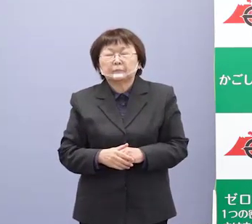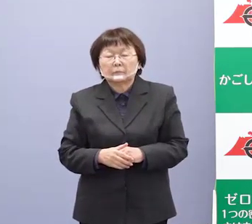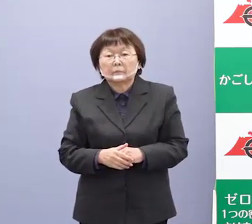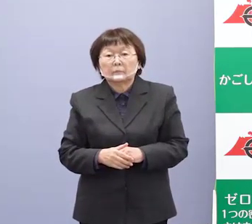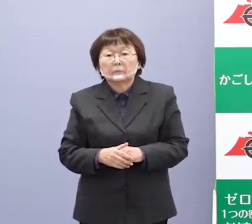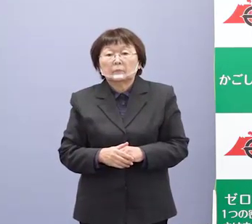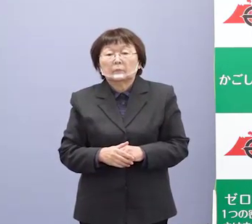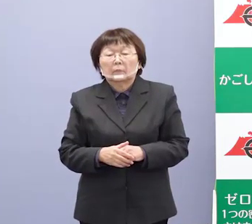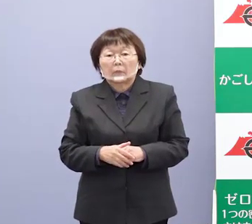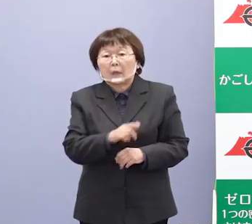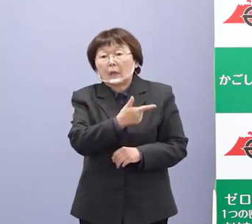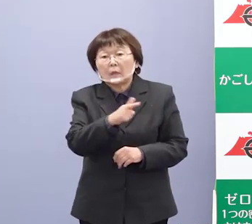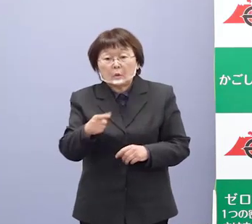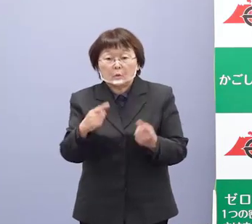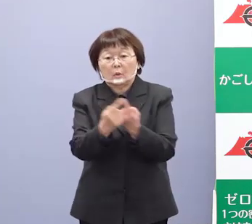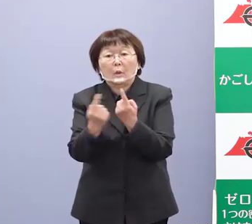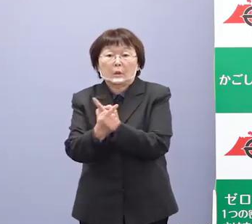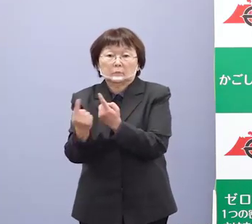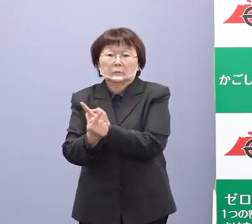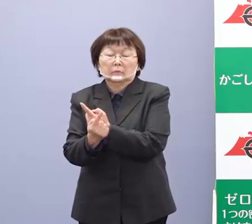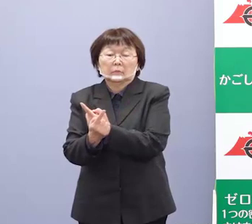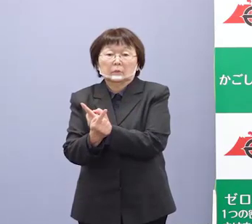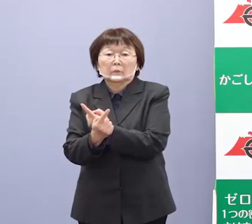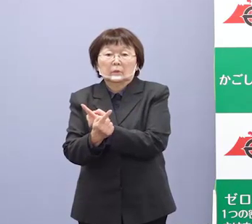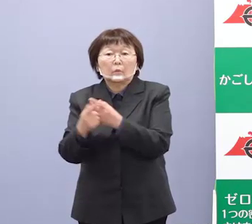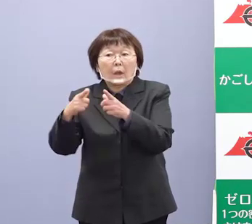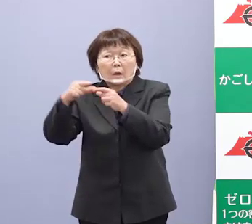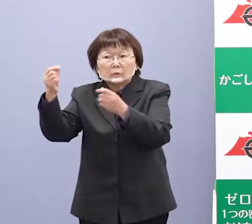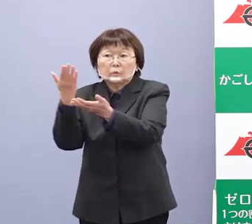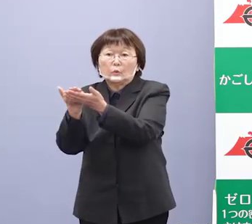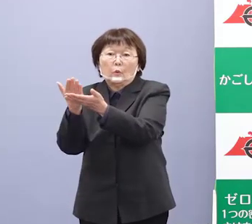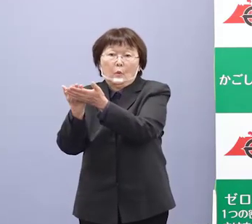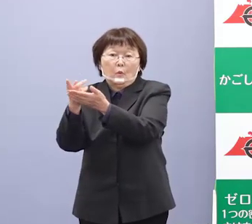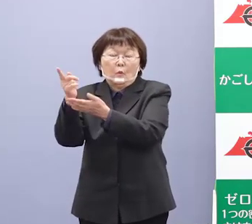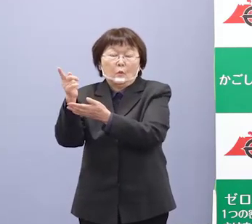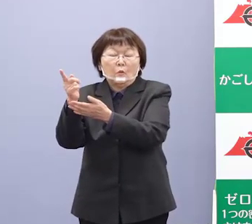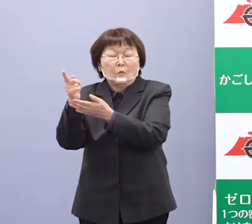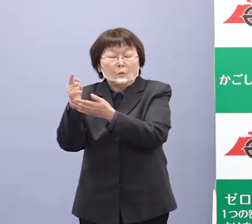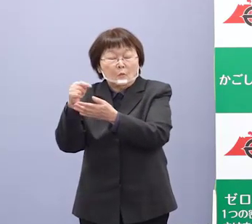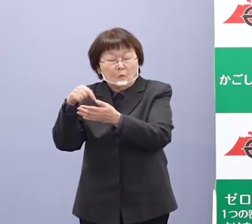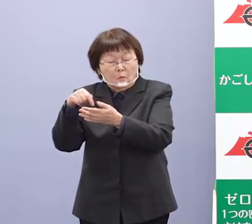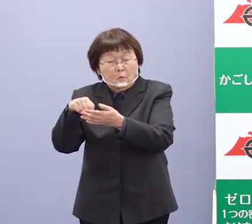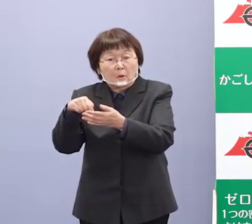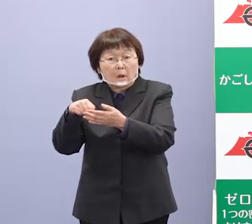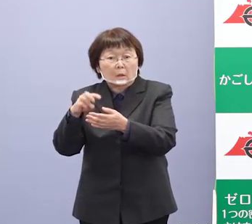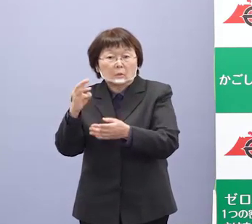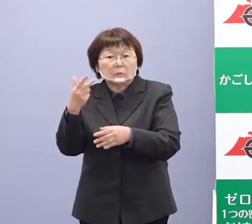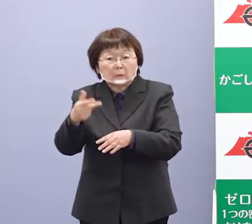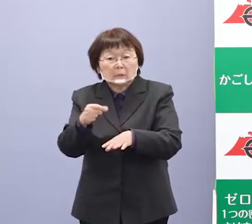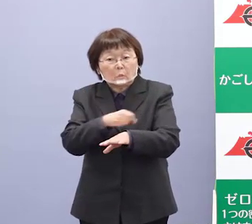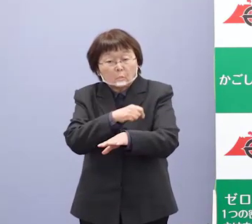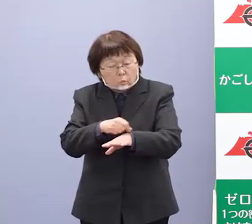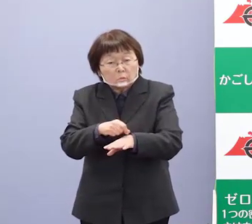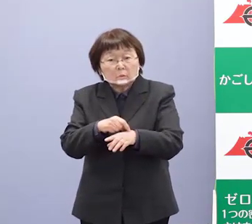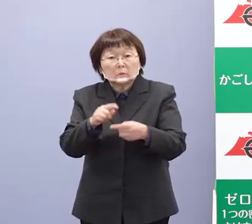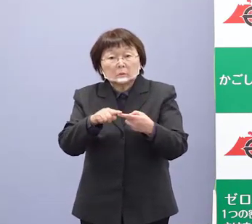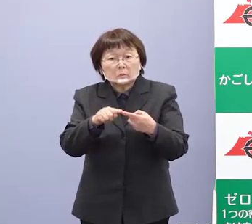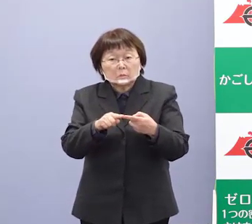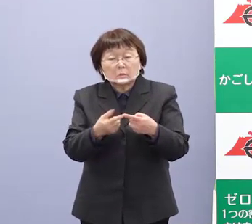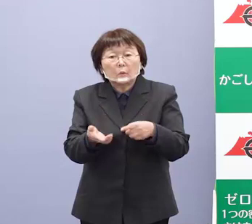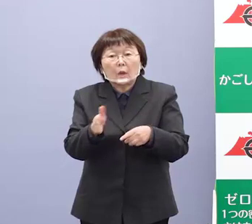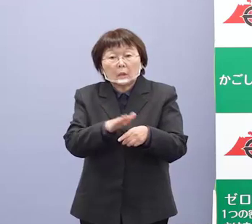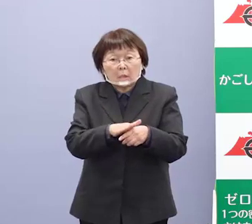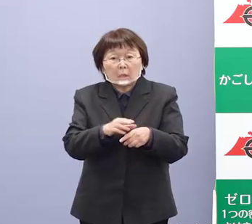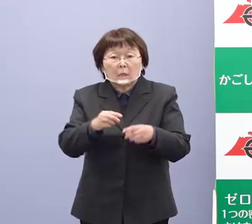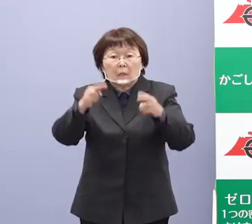でさまざまな改善につきましては、特に国への要望につきましては、この本市単独の要望に加えて、